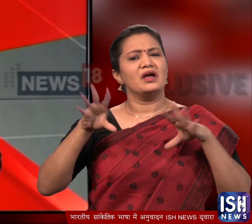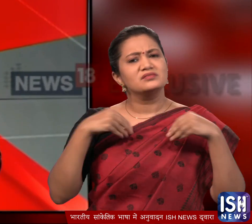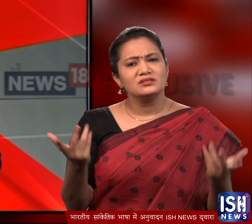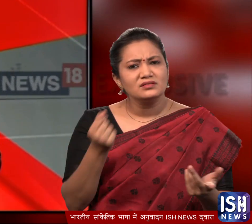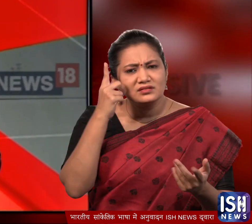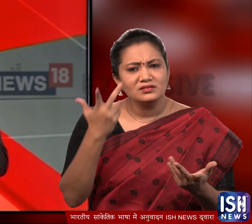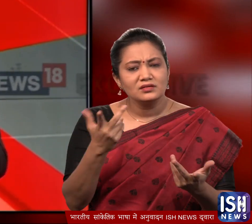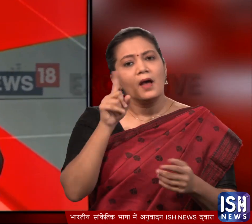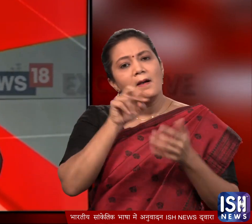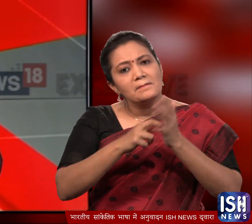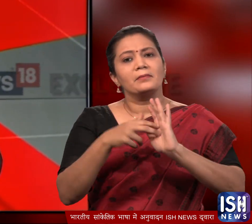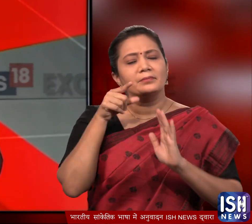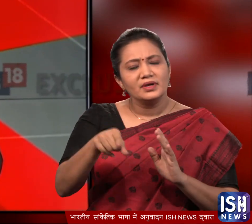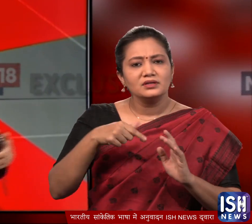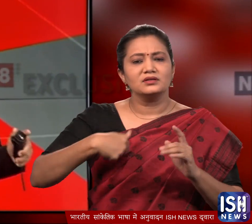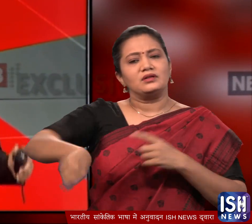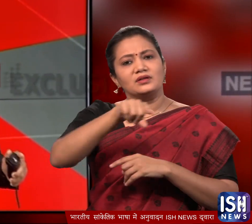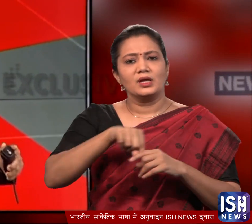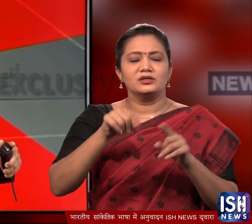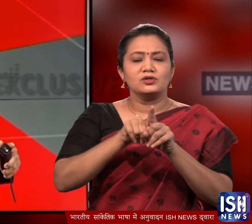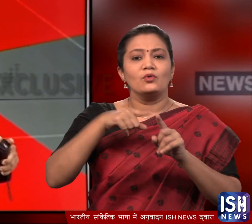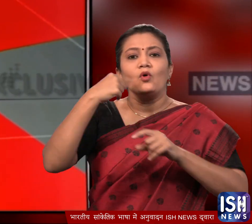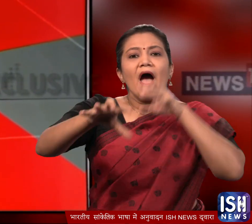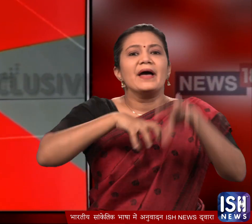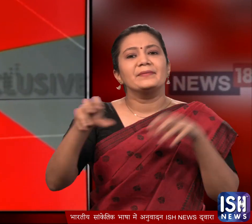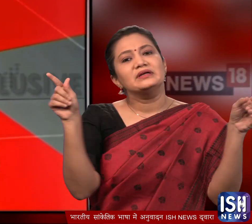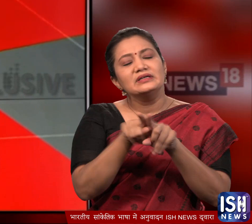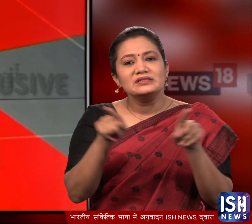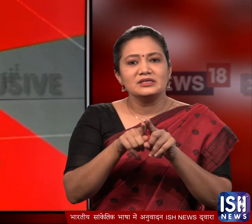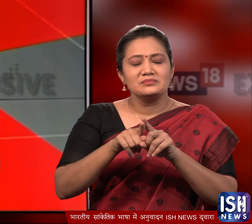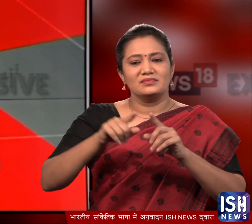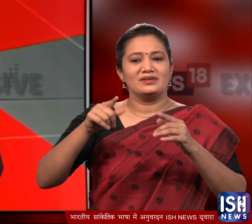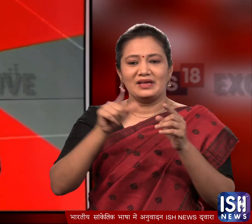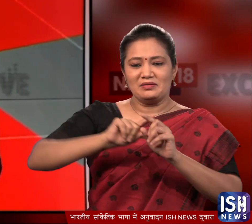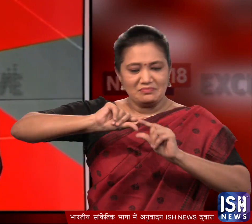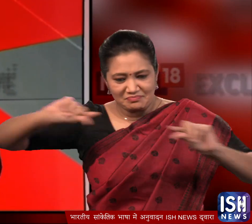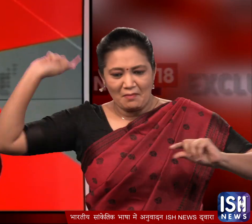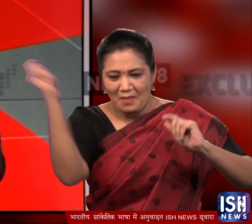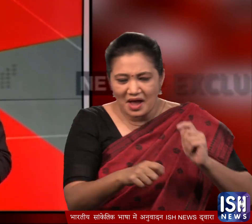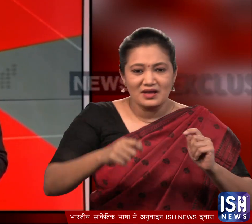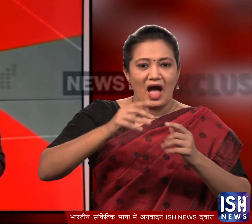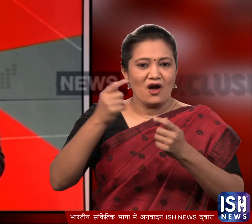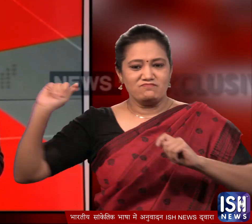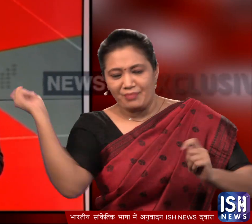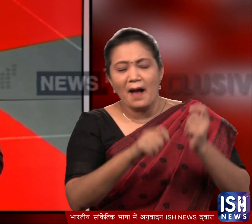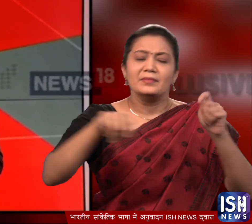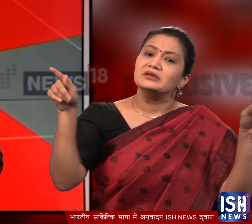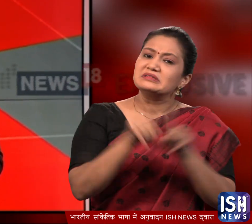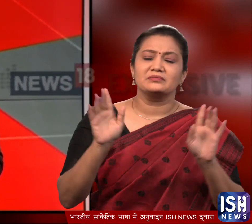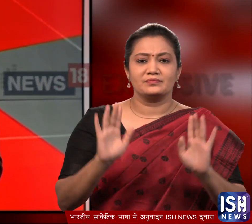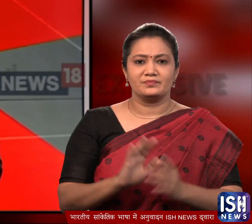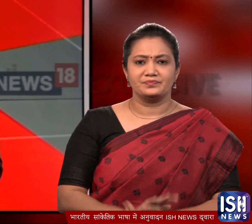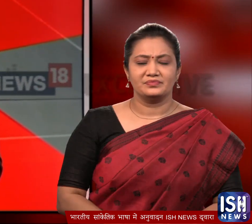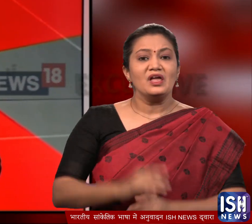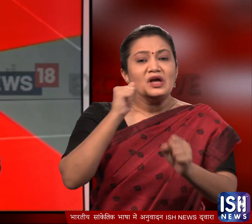कर रहे हैं। तो उसका तो एक ही मतलब है कि हमारी हालत उन जानवरों की तरह हो गई है जो सिर्फ डंडे और हंटर की भाषा